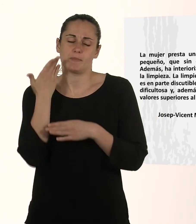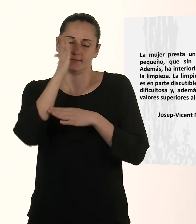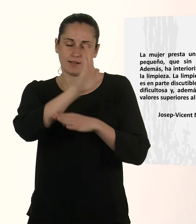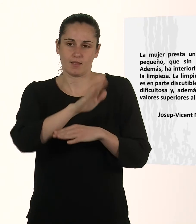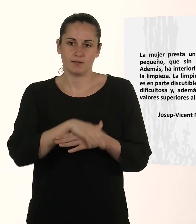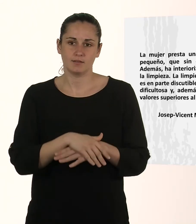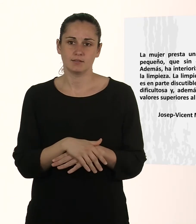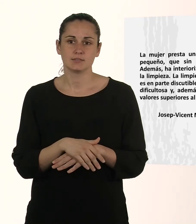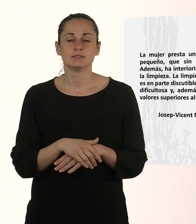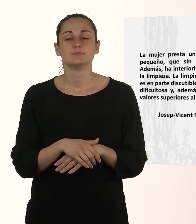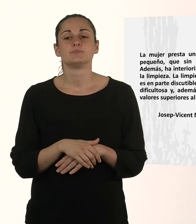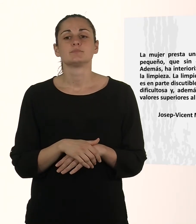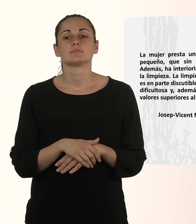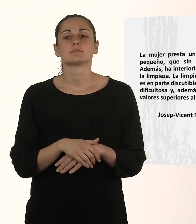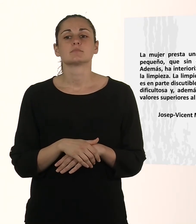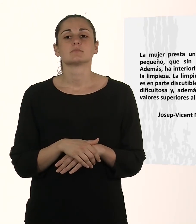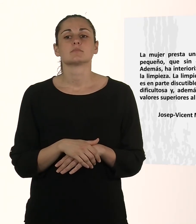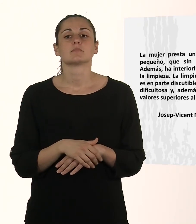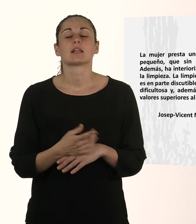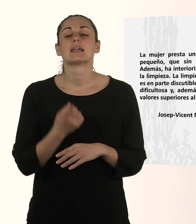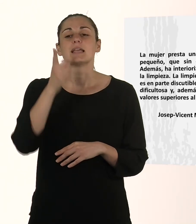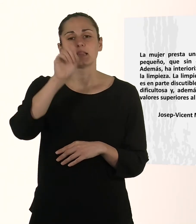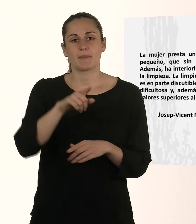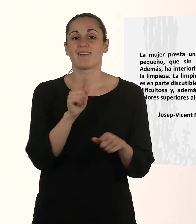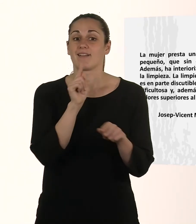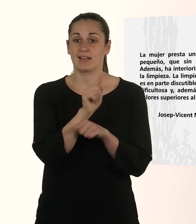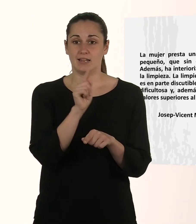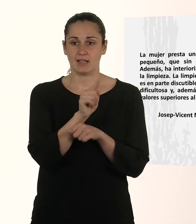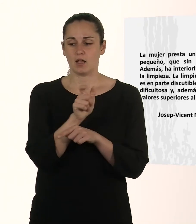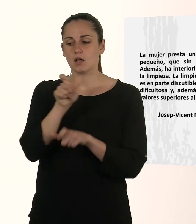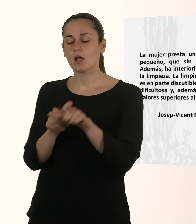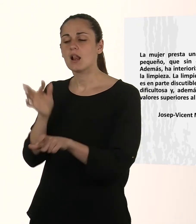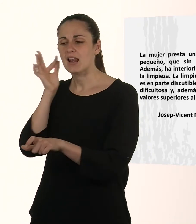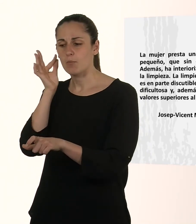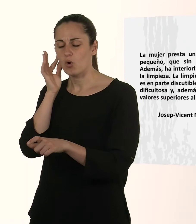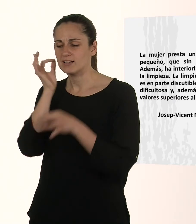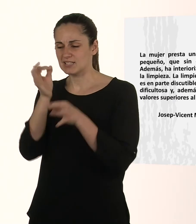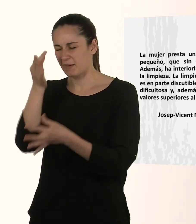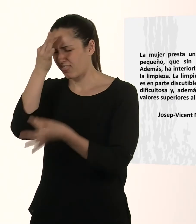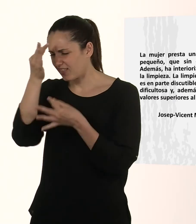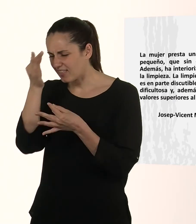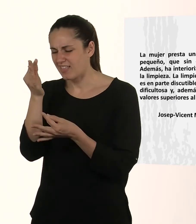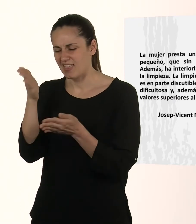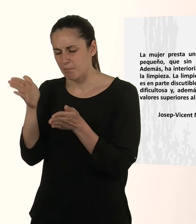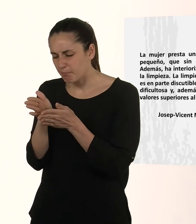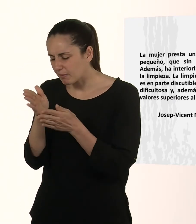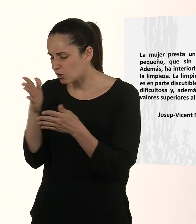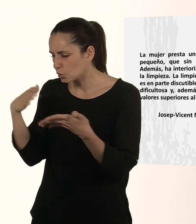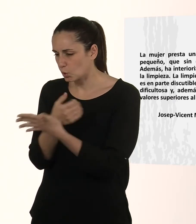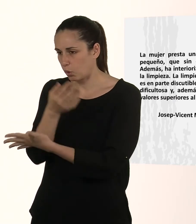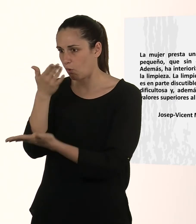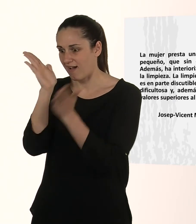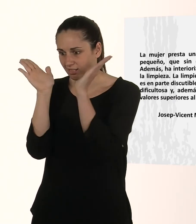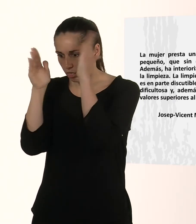colillas de los ceniceros. Y algunas críticas, ¿no? La mujer presta una atención constante al detalle, a lo pequeño, sin duda ello